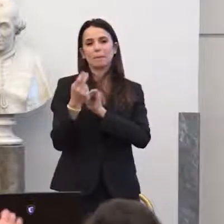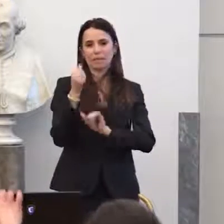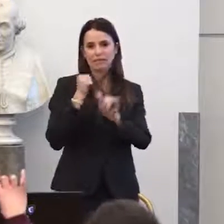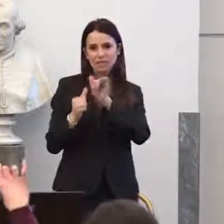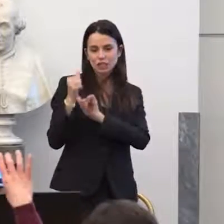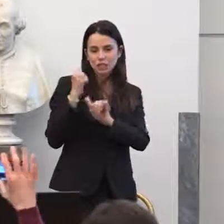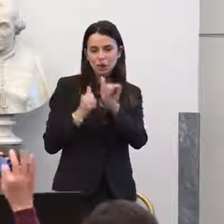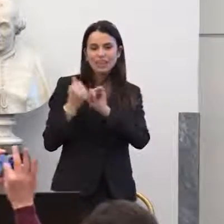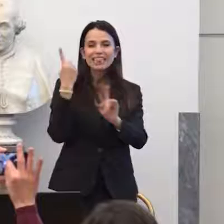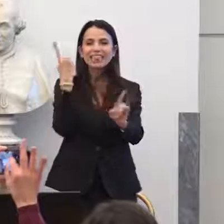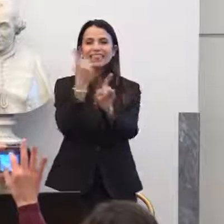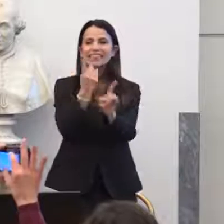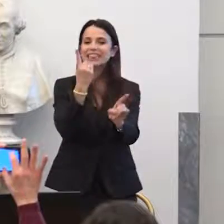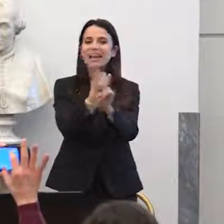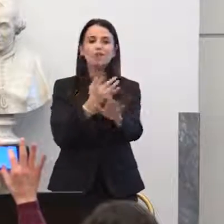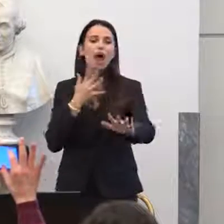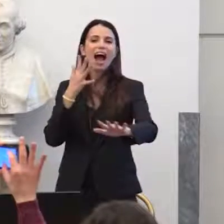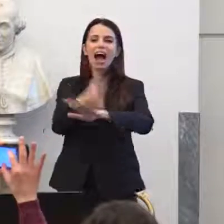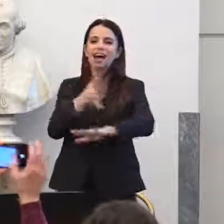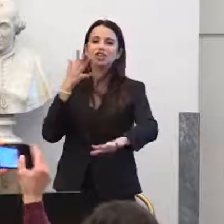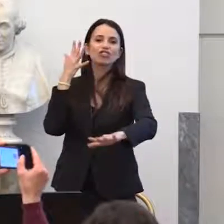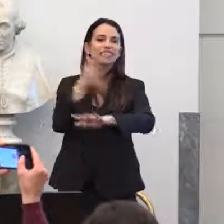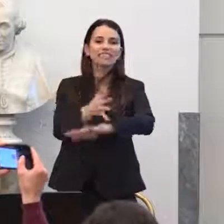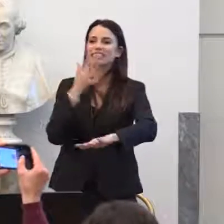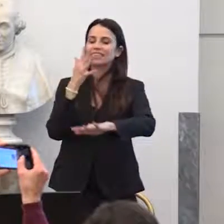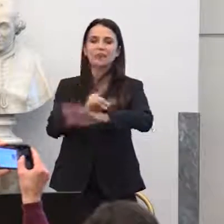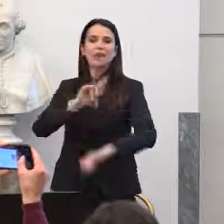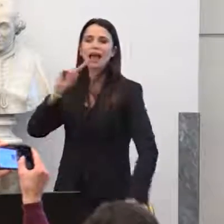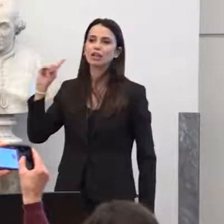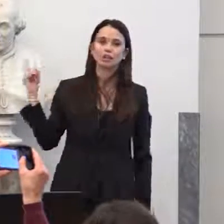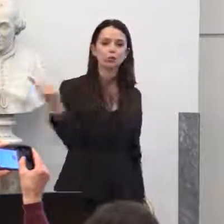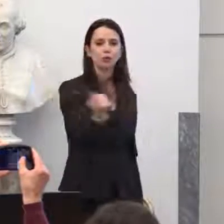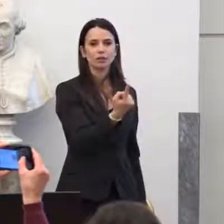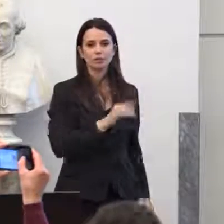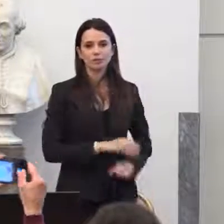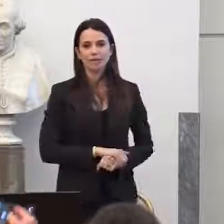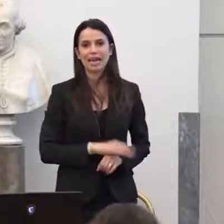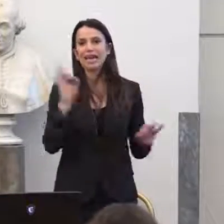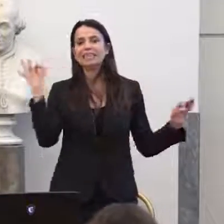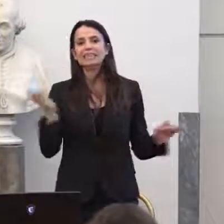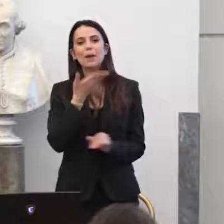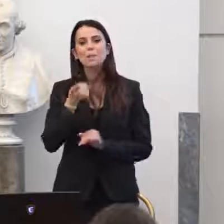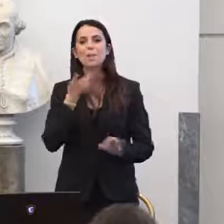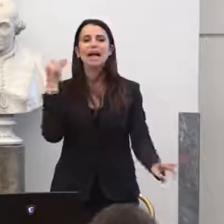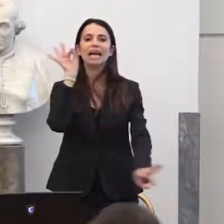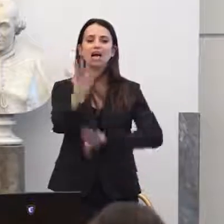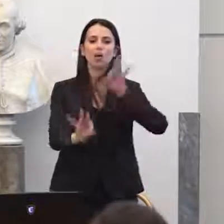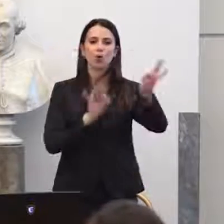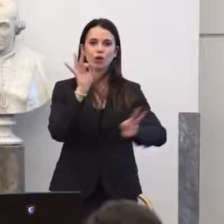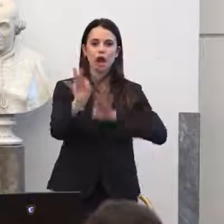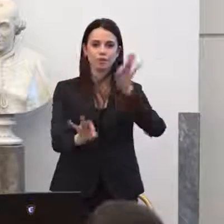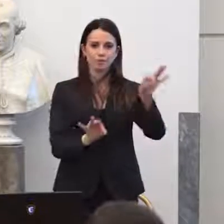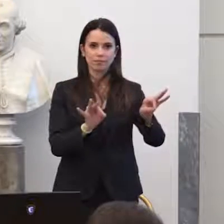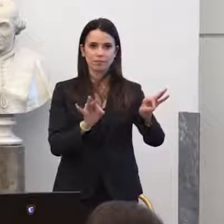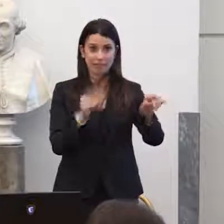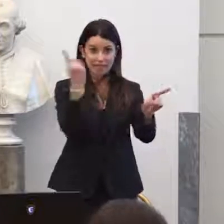devono essere accessibili a tutti. Ma perché? Perché se io non ho le cure che mi garantisce il